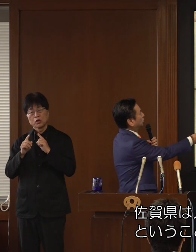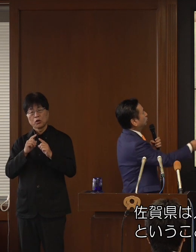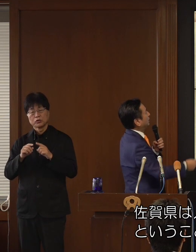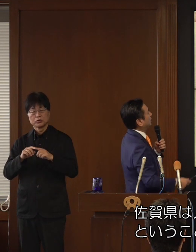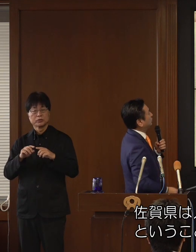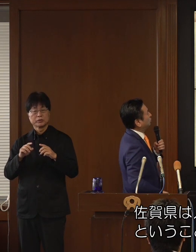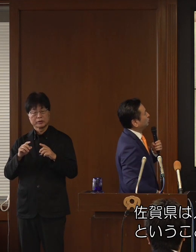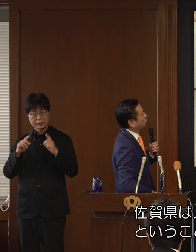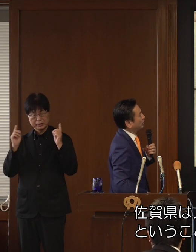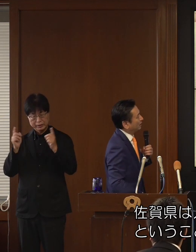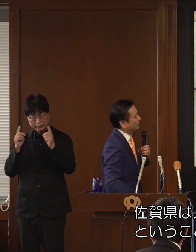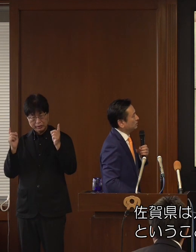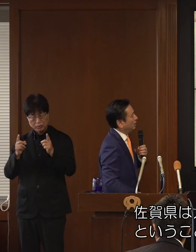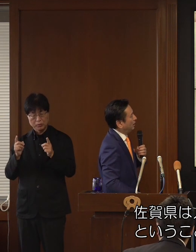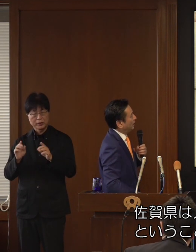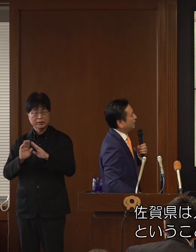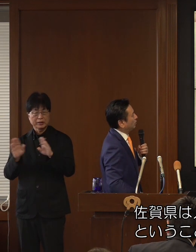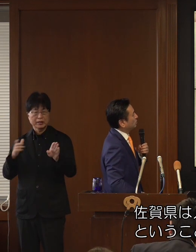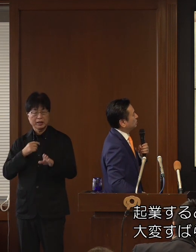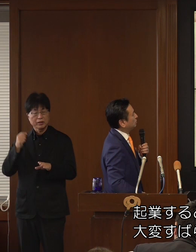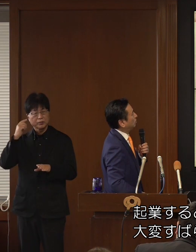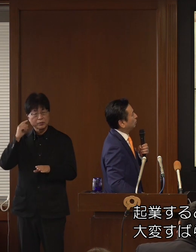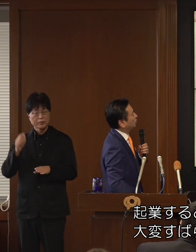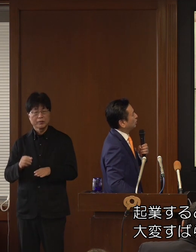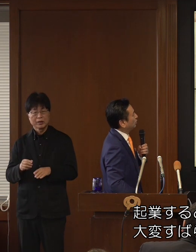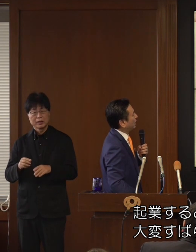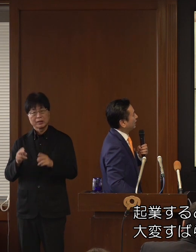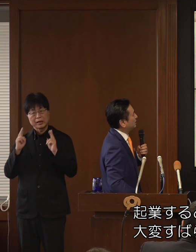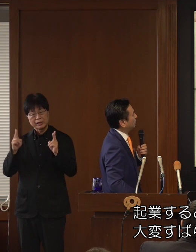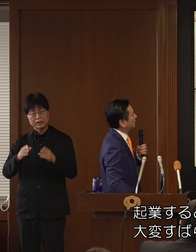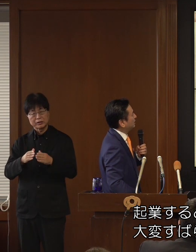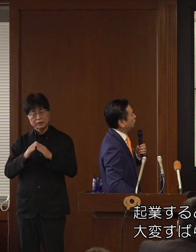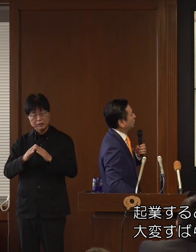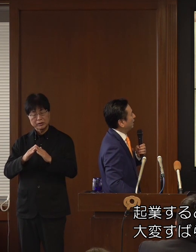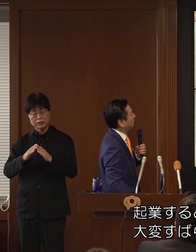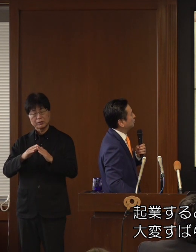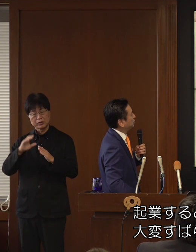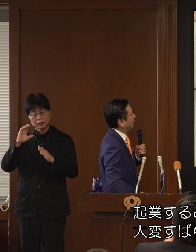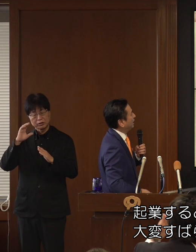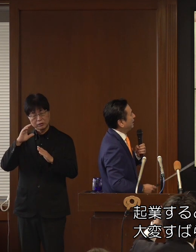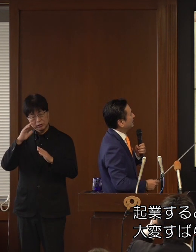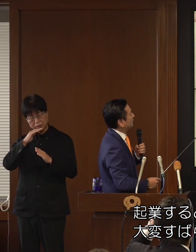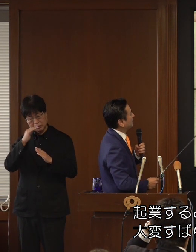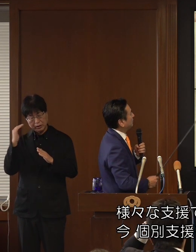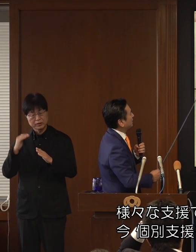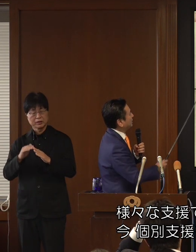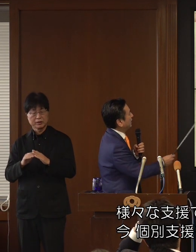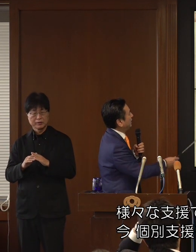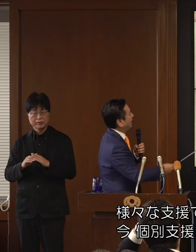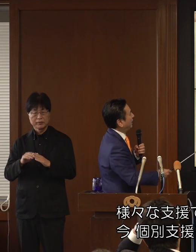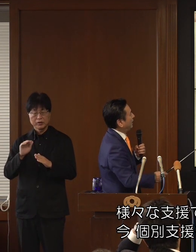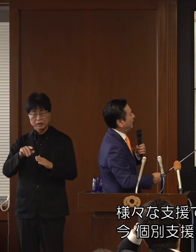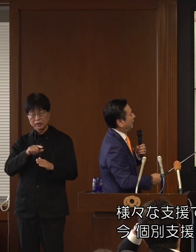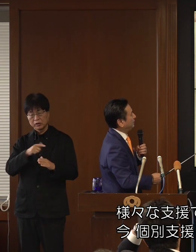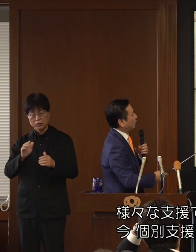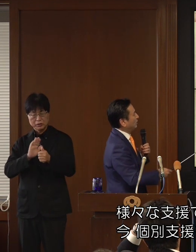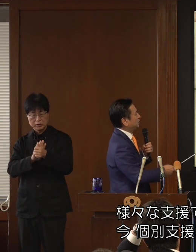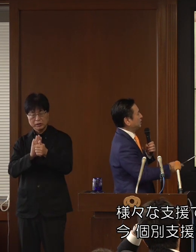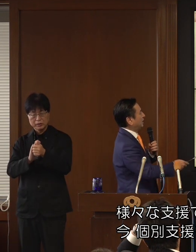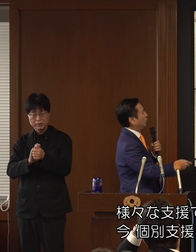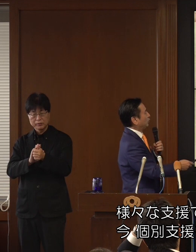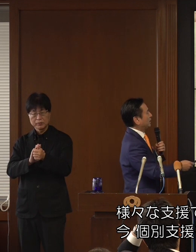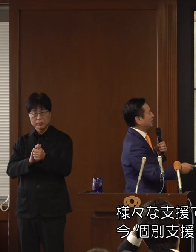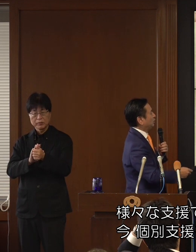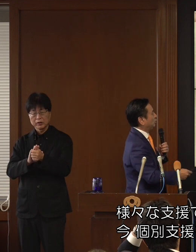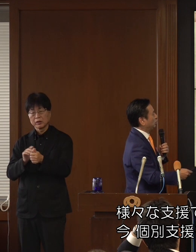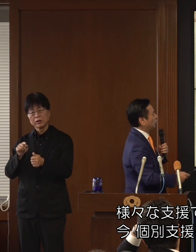への投資を行っていくということであります。起業するということも大変素晴らしいことでありますし、さまざまな支援で、今個別